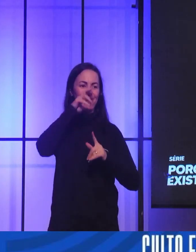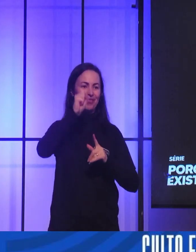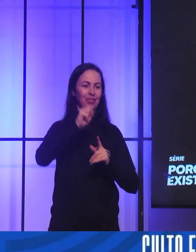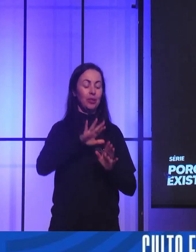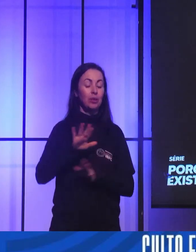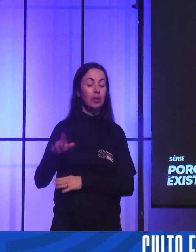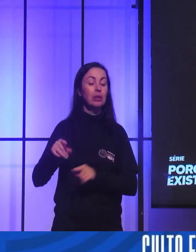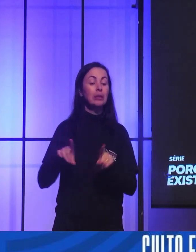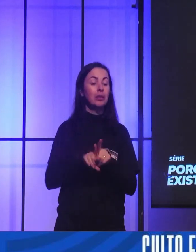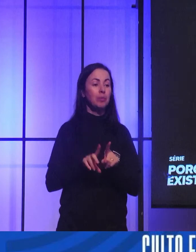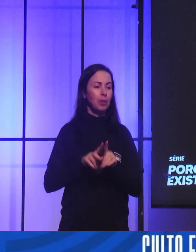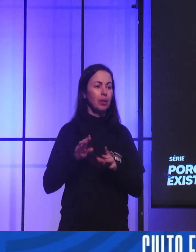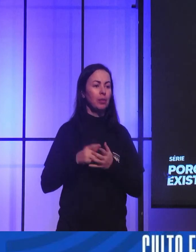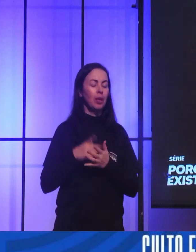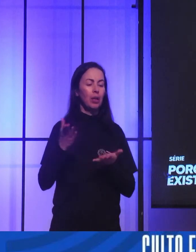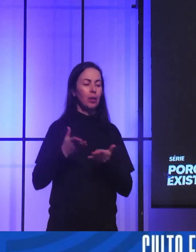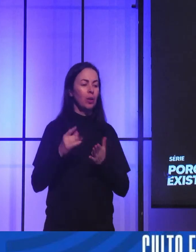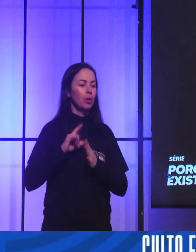por fim